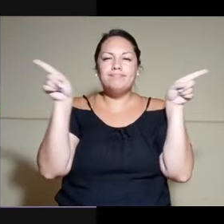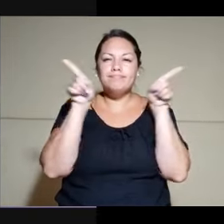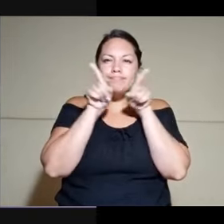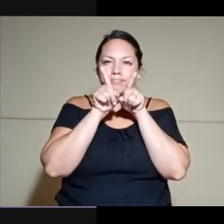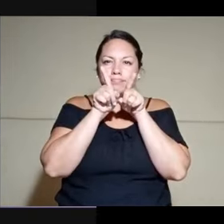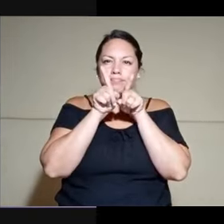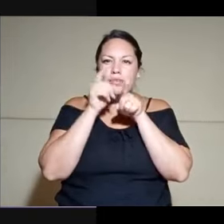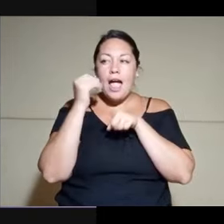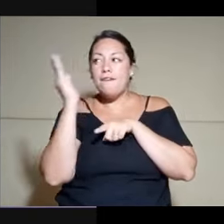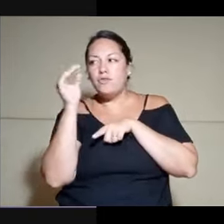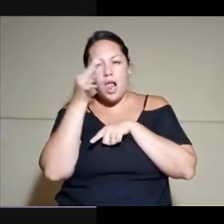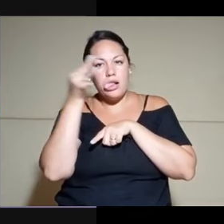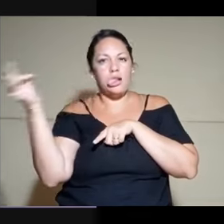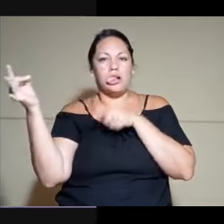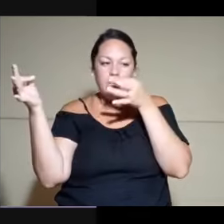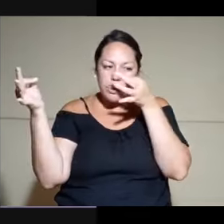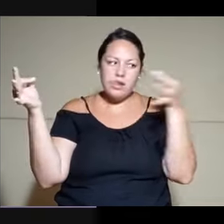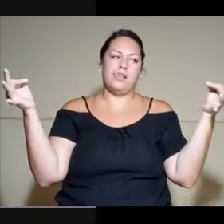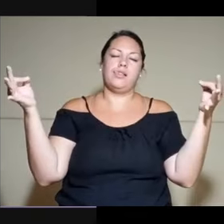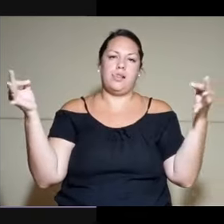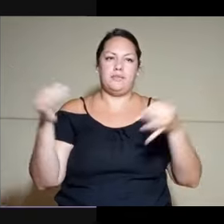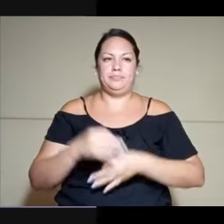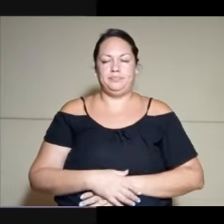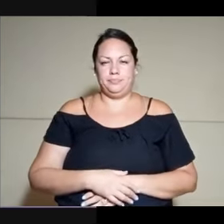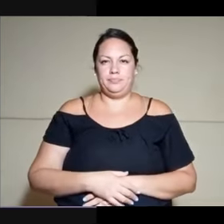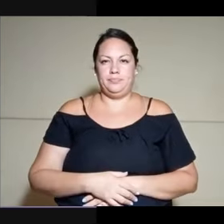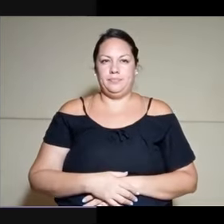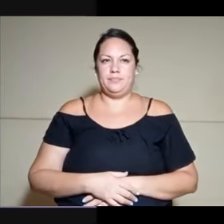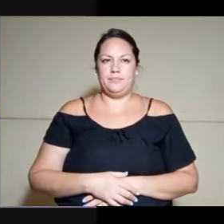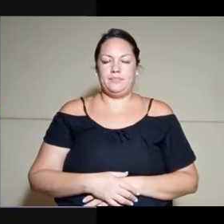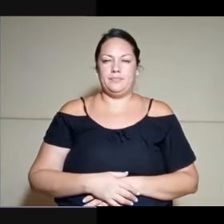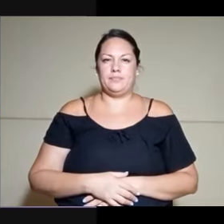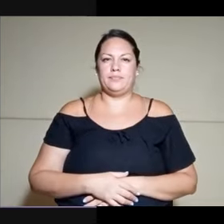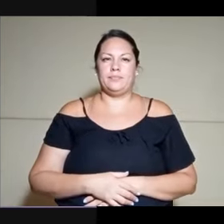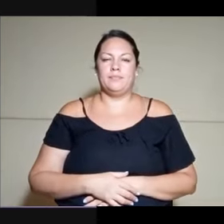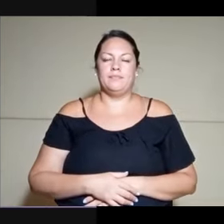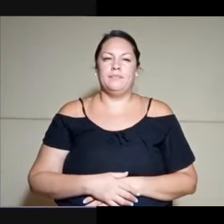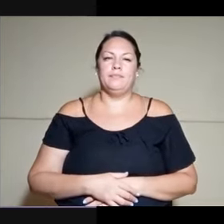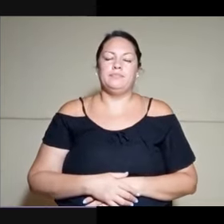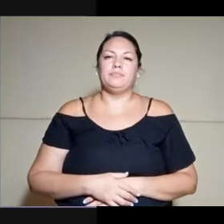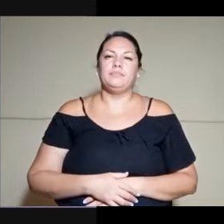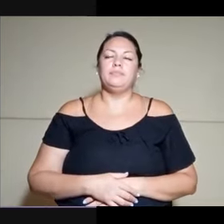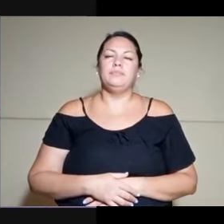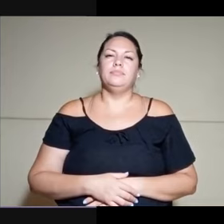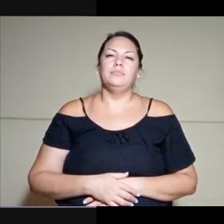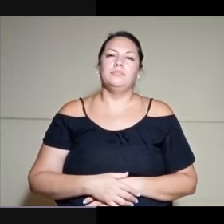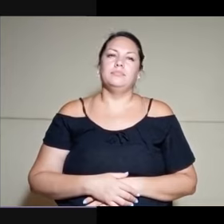Inerva los músculos del ojo, los músculos rectos laterales se llaman del ojo, porque son los que tiran al ojo para afuera.